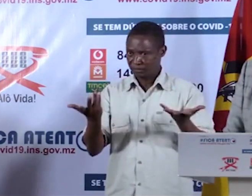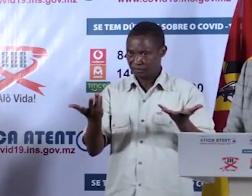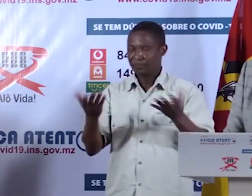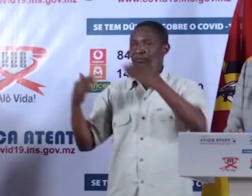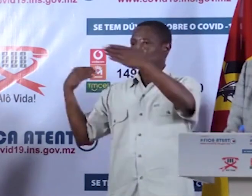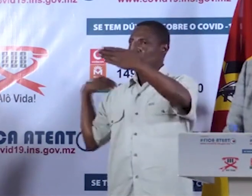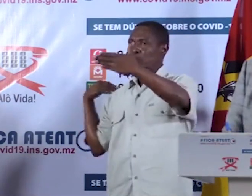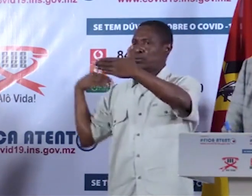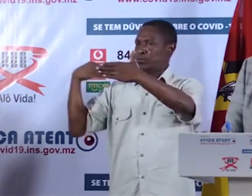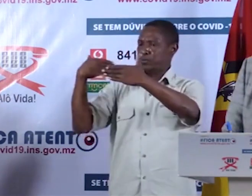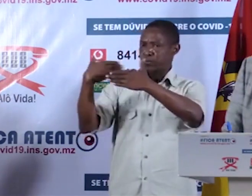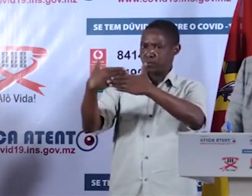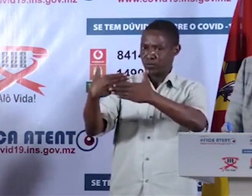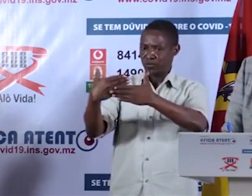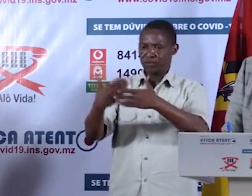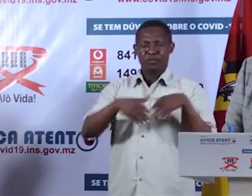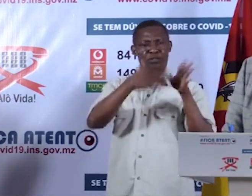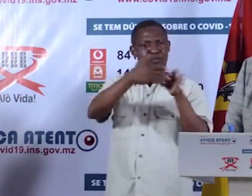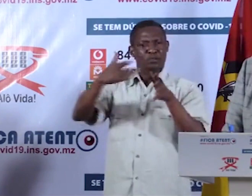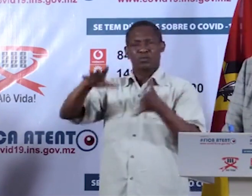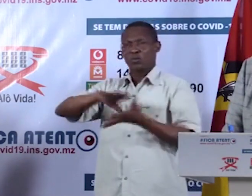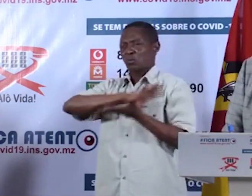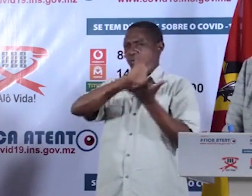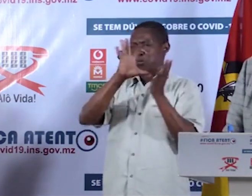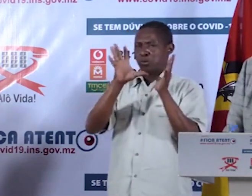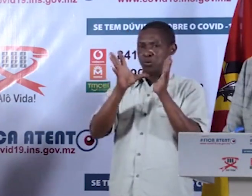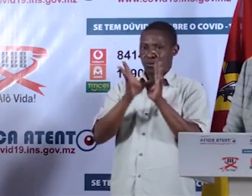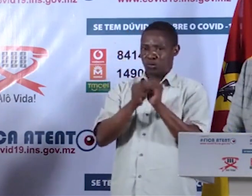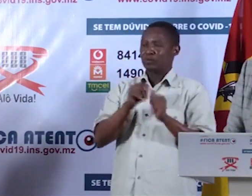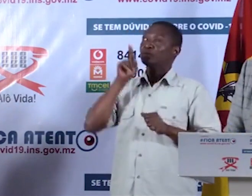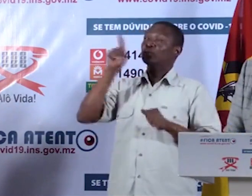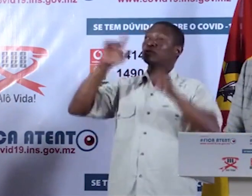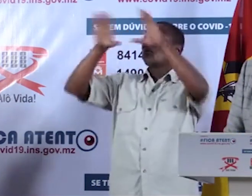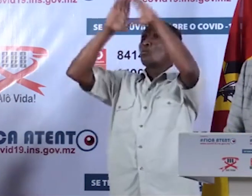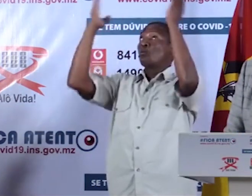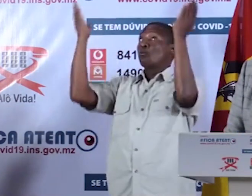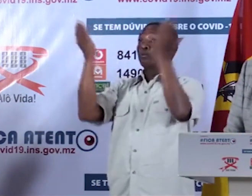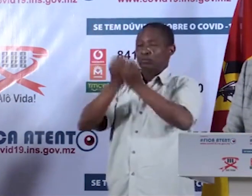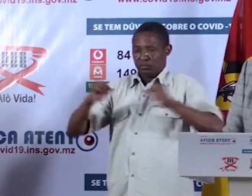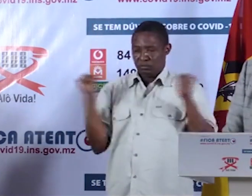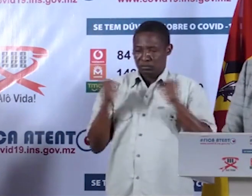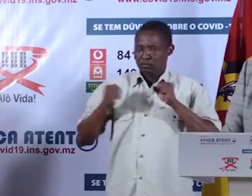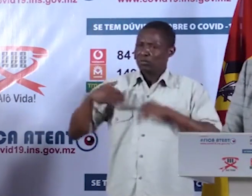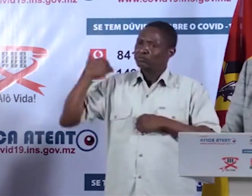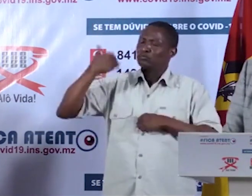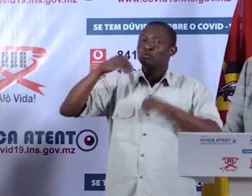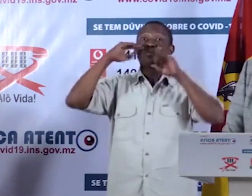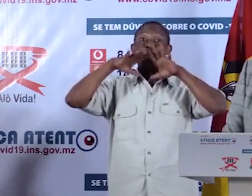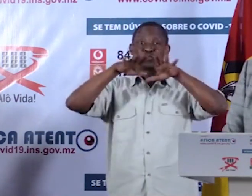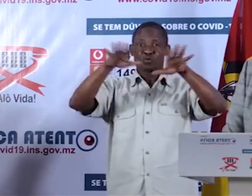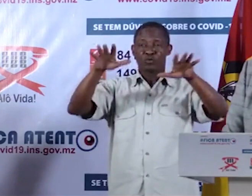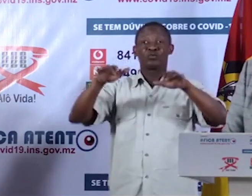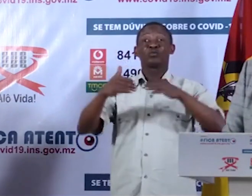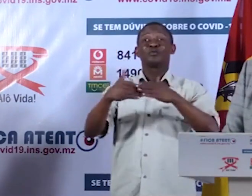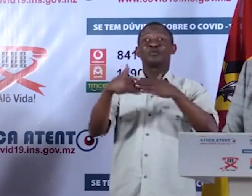de Covid-19, segundo a atualização diária da Organização Mundial da Saúde, até o dia